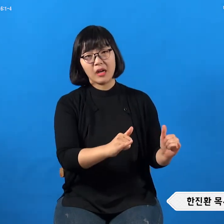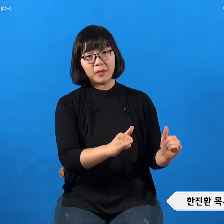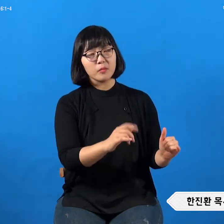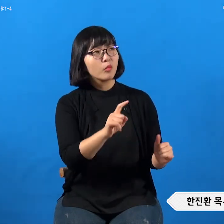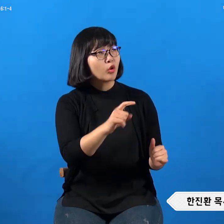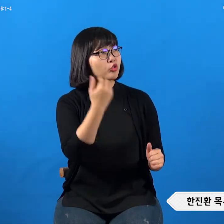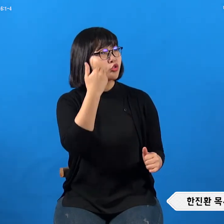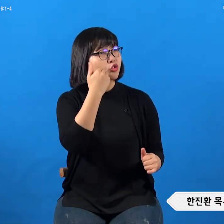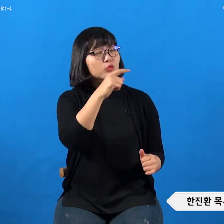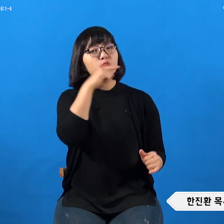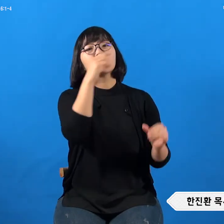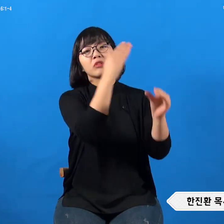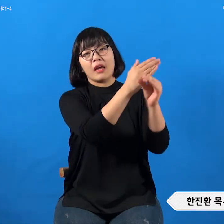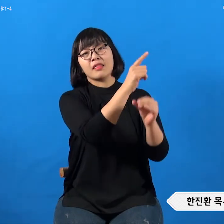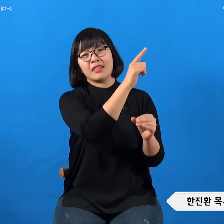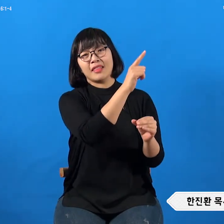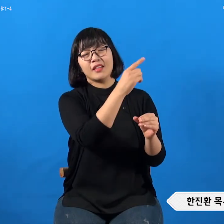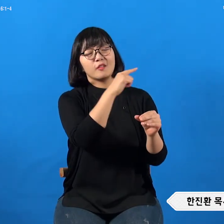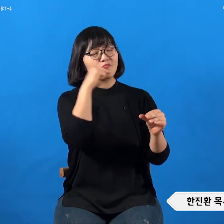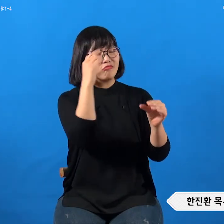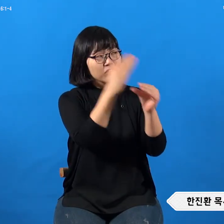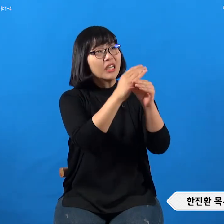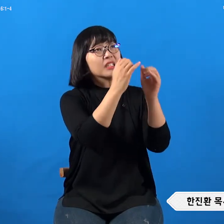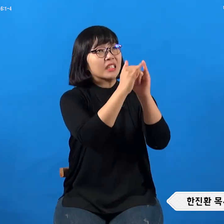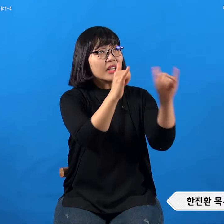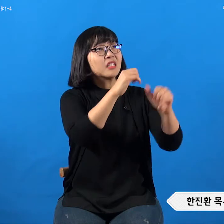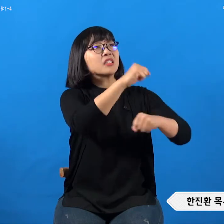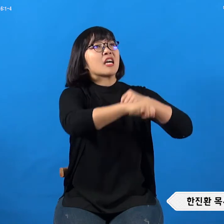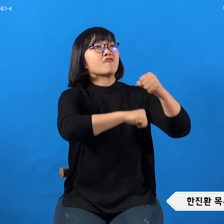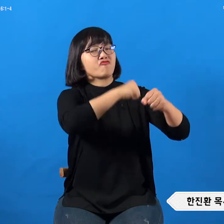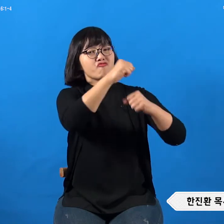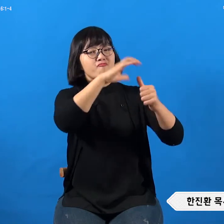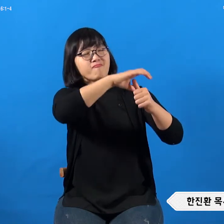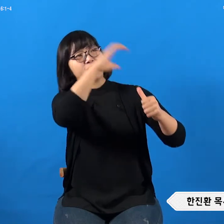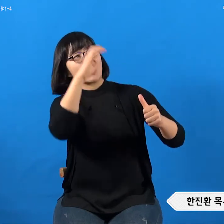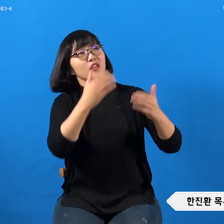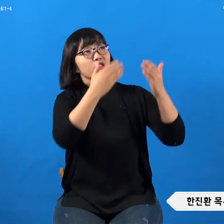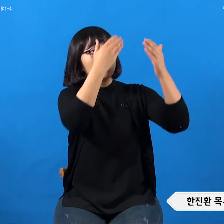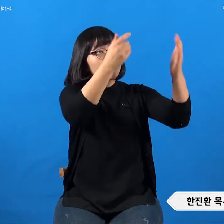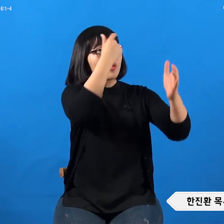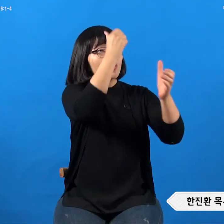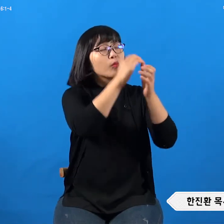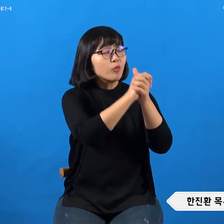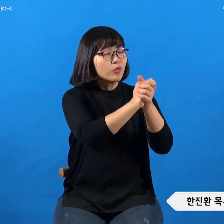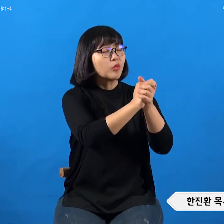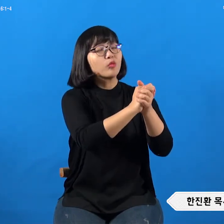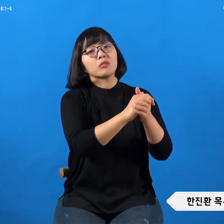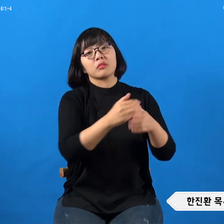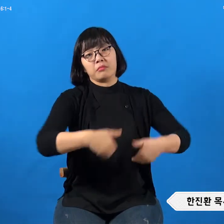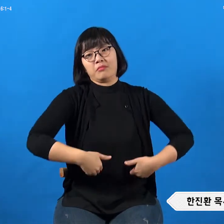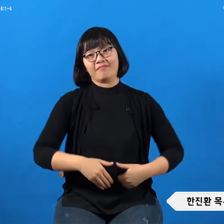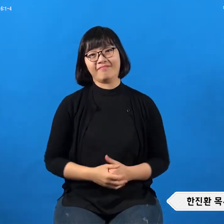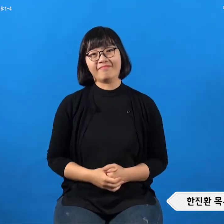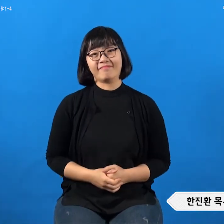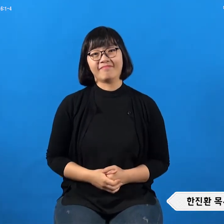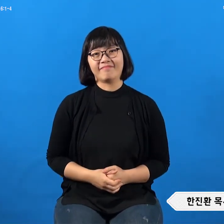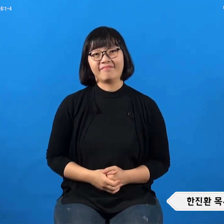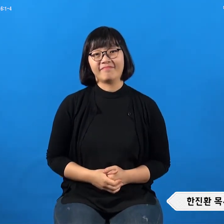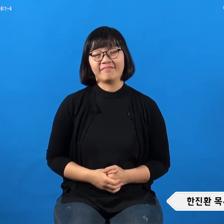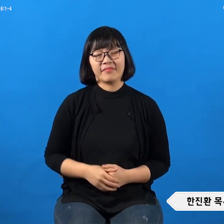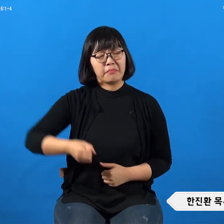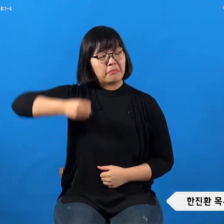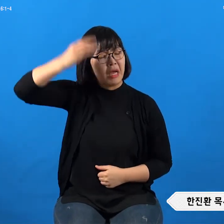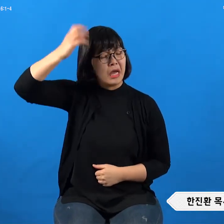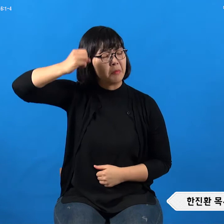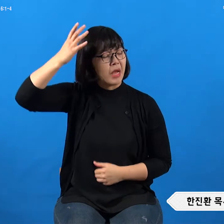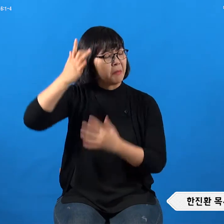북한의 동족들에게 하루빨리 자유와 번영의 날이 오도록 기도하는 것을 빠뜨리지 마십시오.